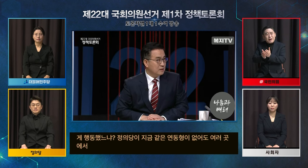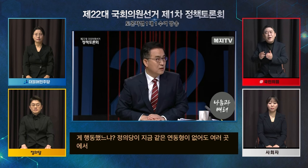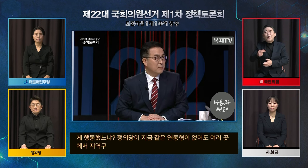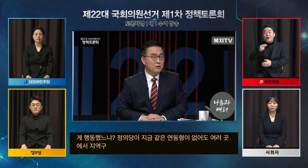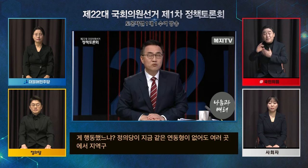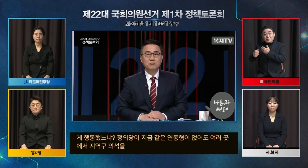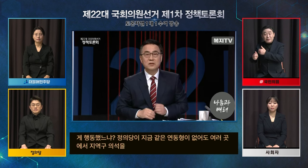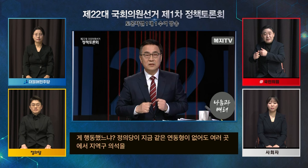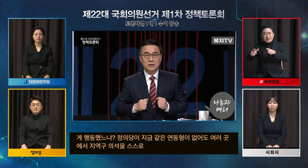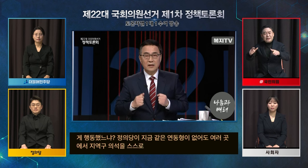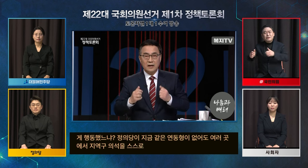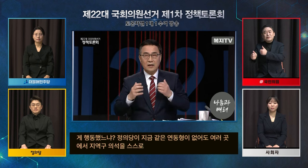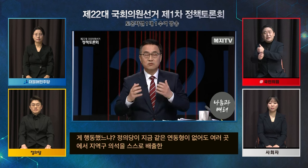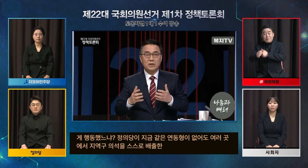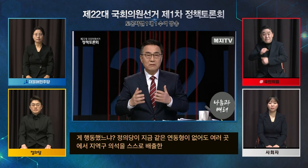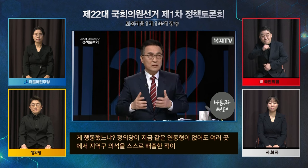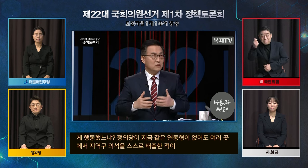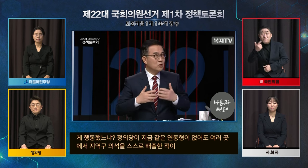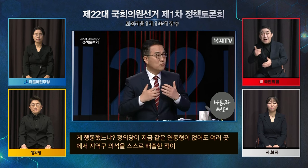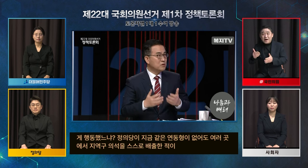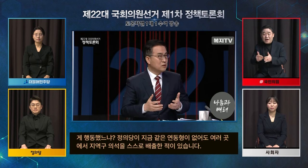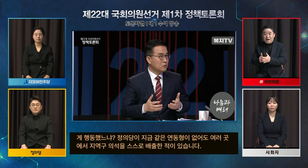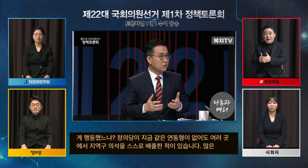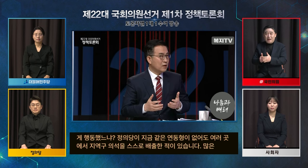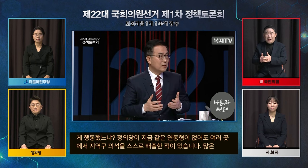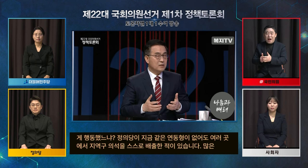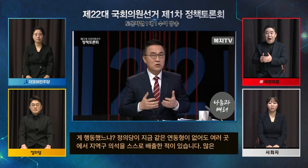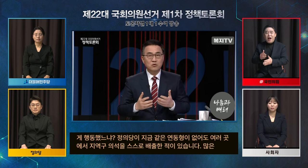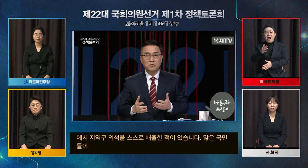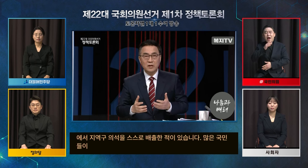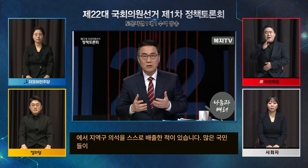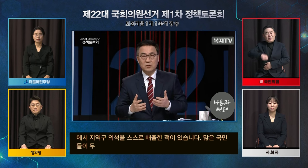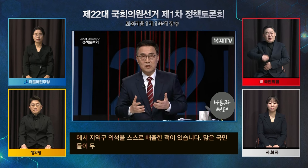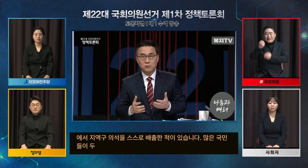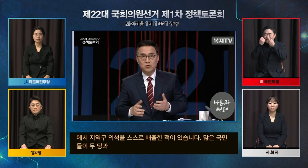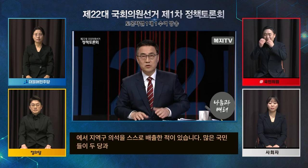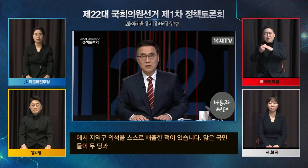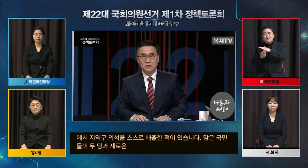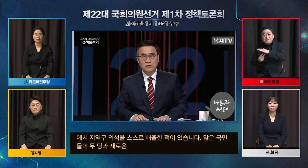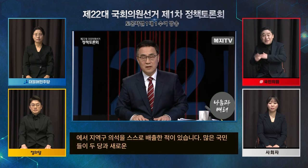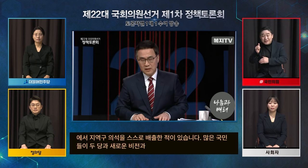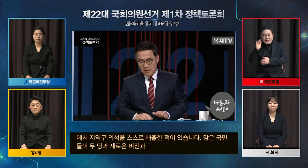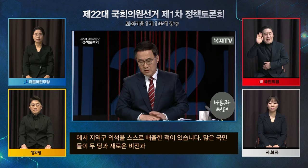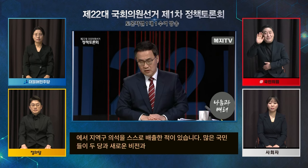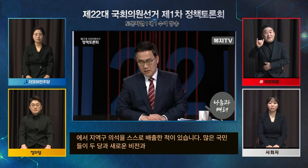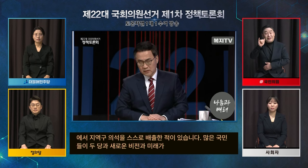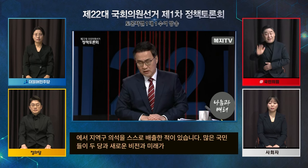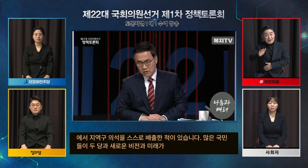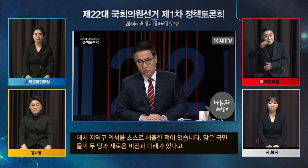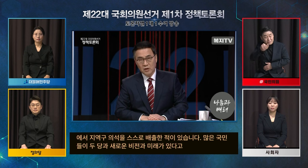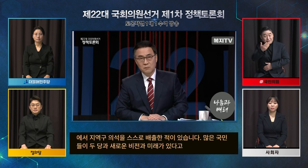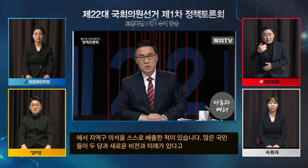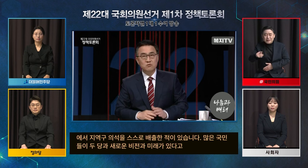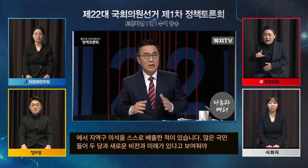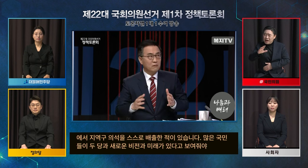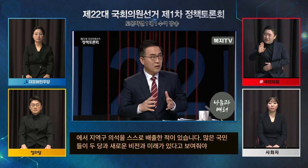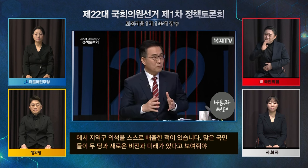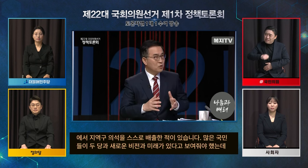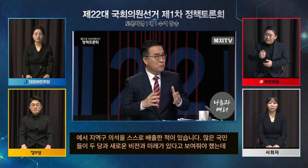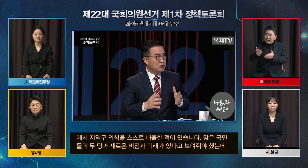있습니다. 그때 많은 국민들이 두 당과 다른 새로운 비전이 있구나, 새로운 미래가 있구나을 보여주었어야 되는데 정의당은 때때로